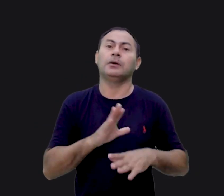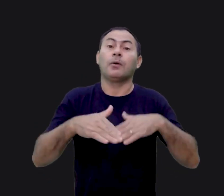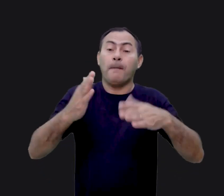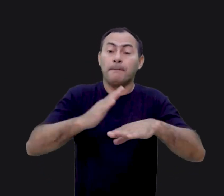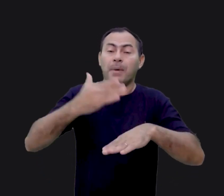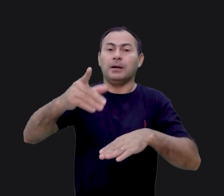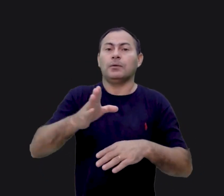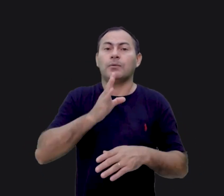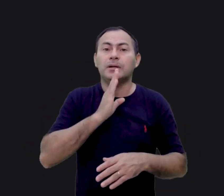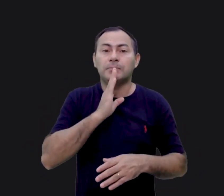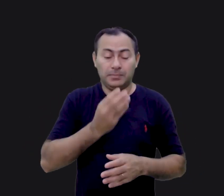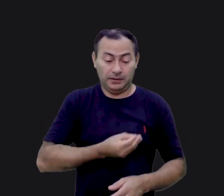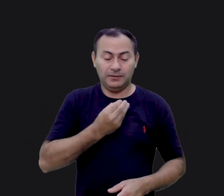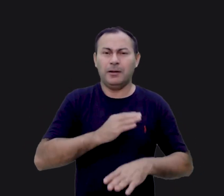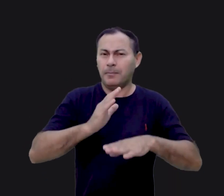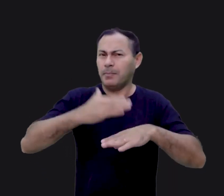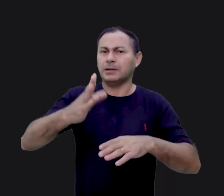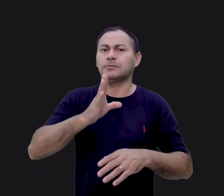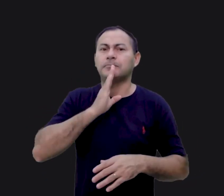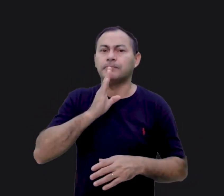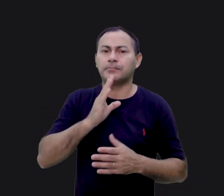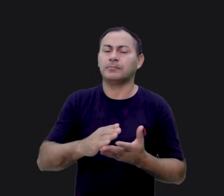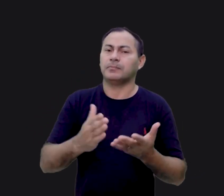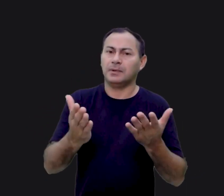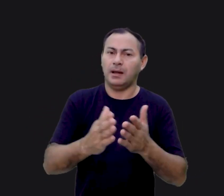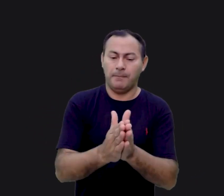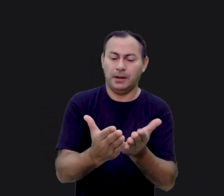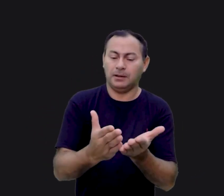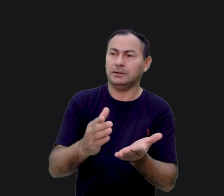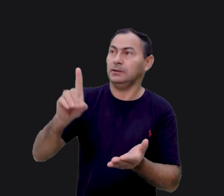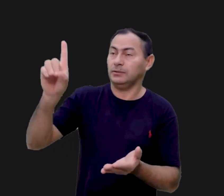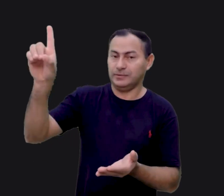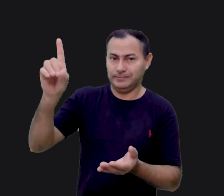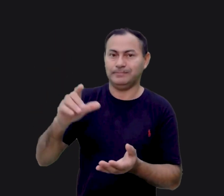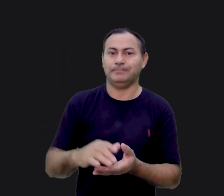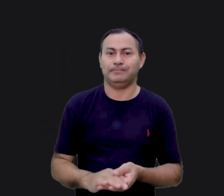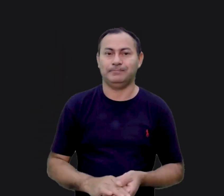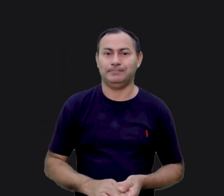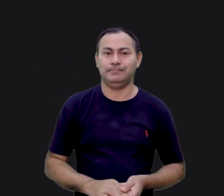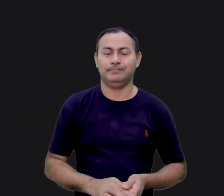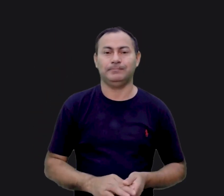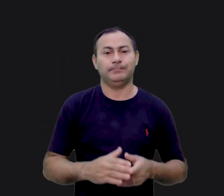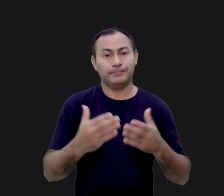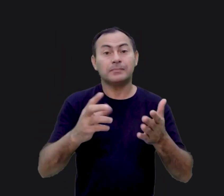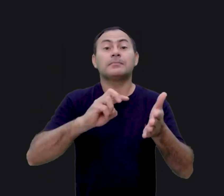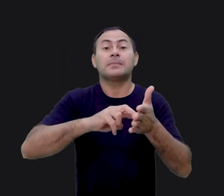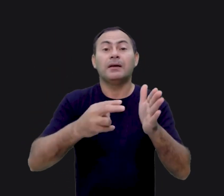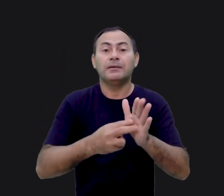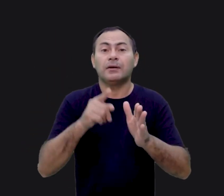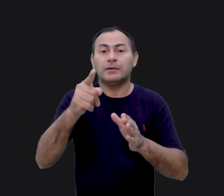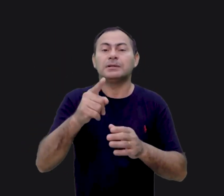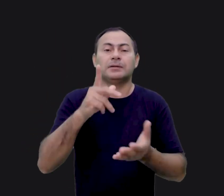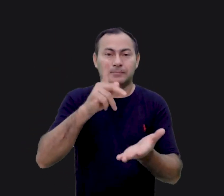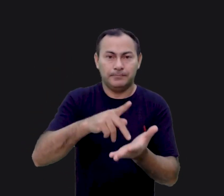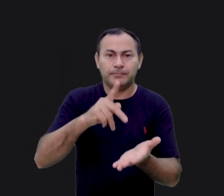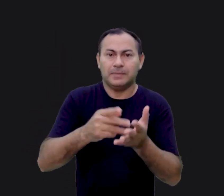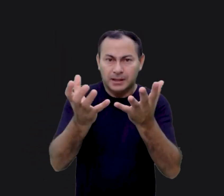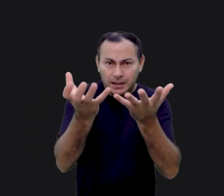e quanto mais você conhecer a vida mais conhecerá a palavra de Deus isso quer dizer que se você realmente